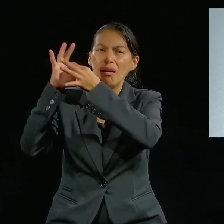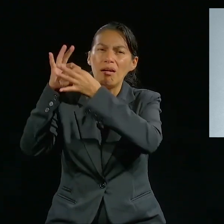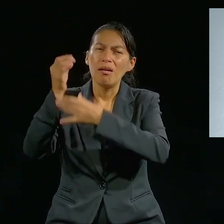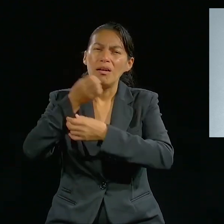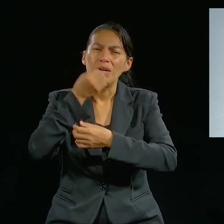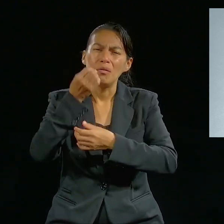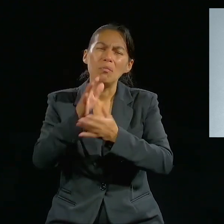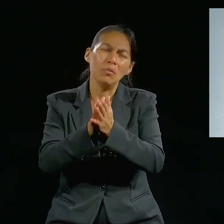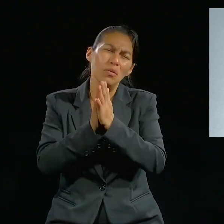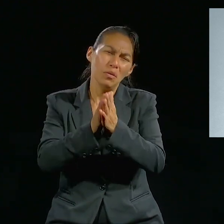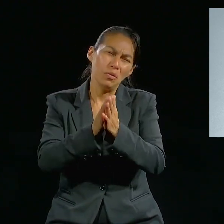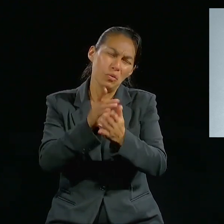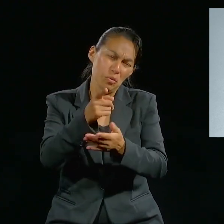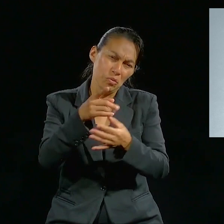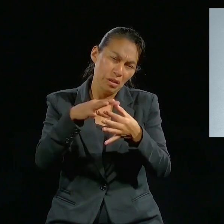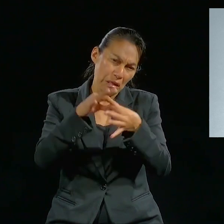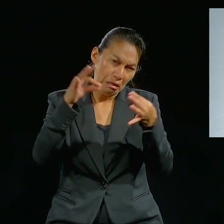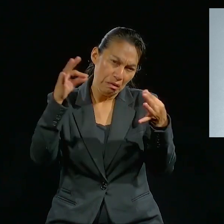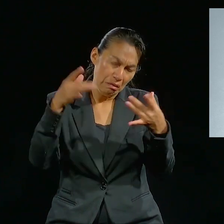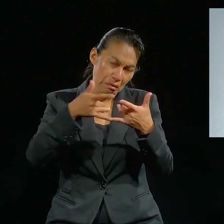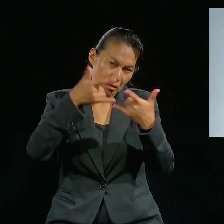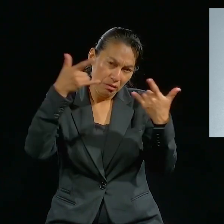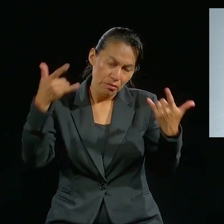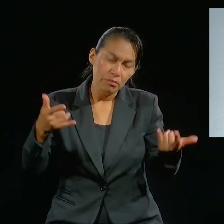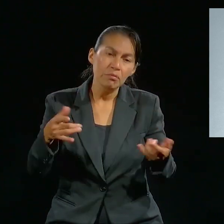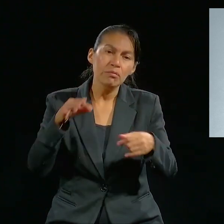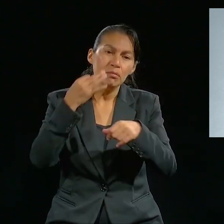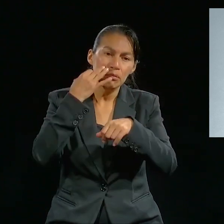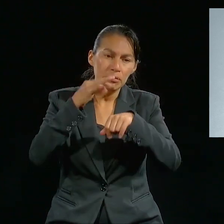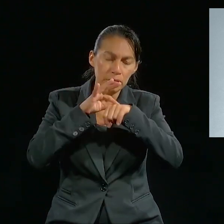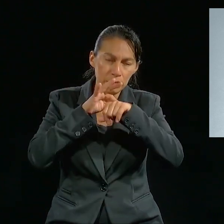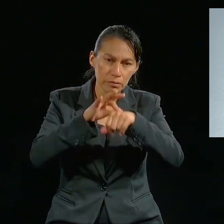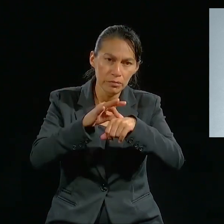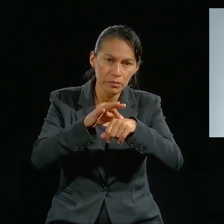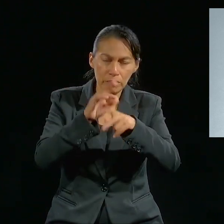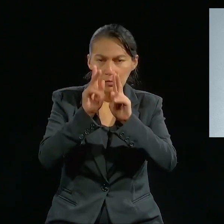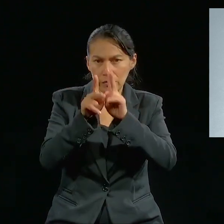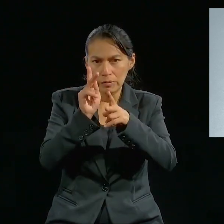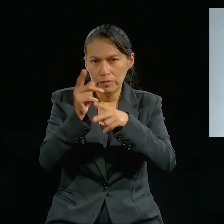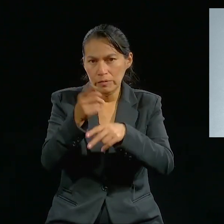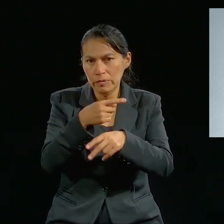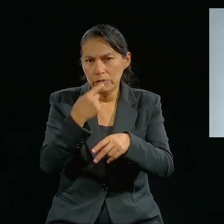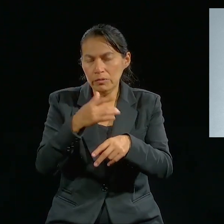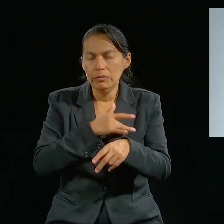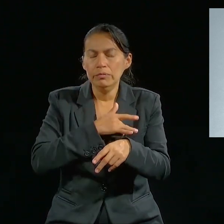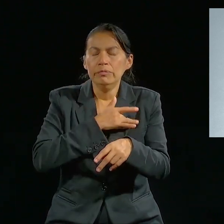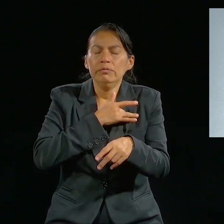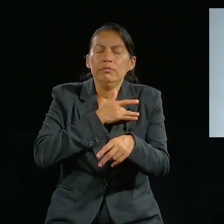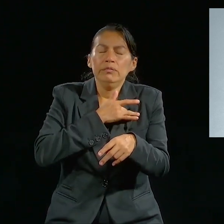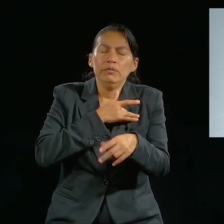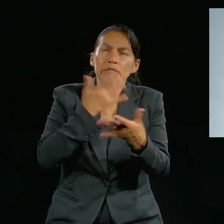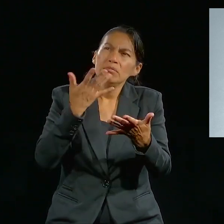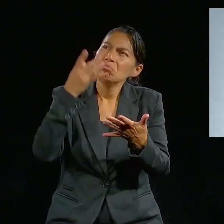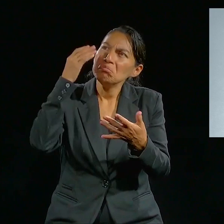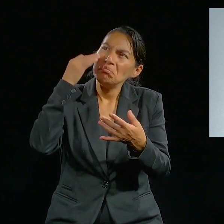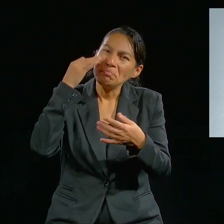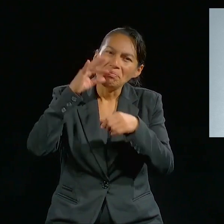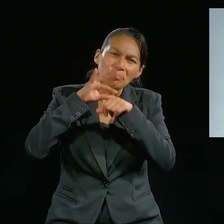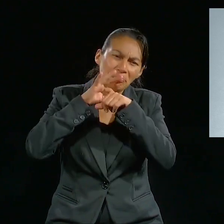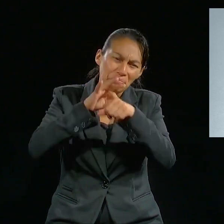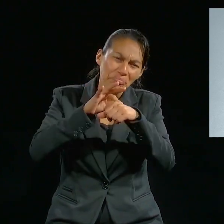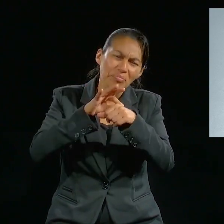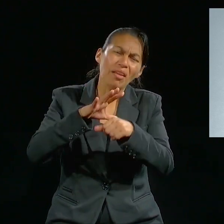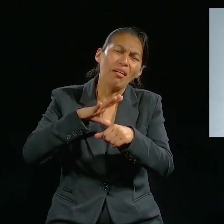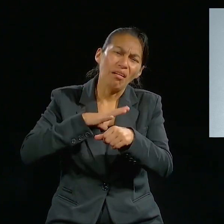en oración? Cuéntanos alguna anécdota, alguna historia donde podamos palpar cómo viviste, cómo